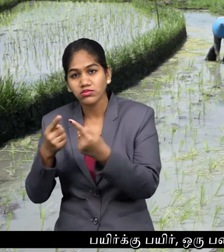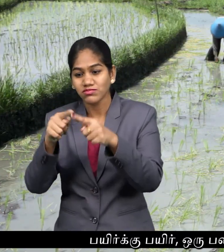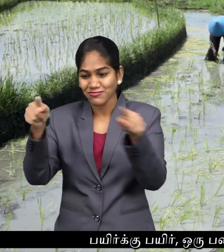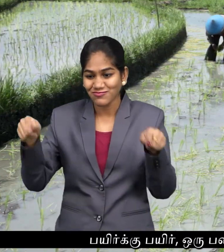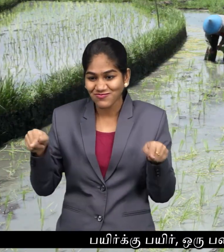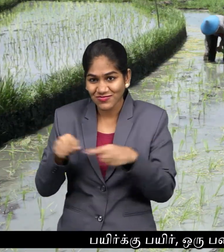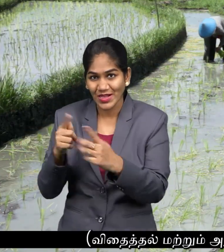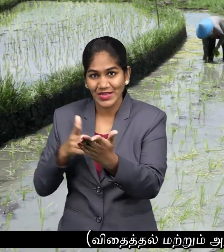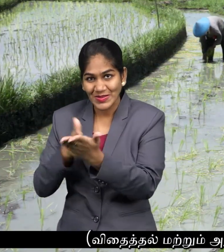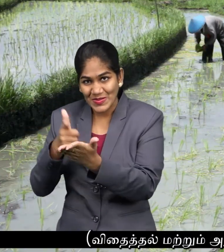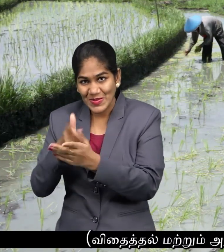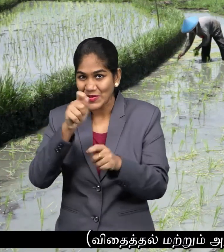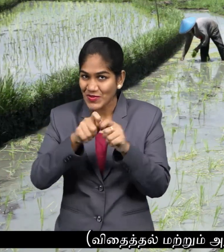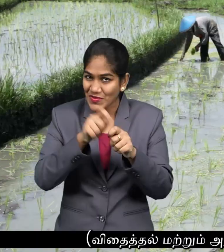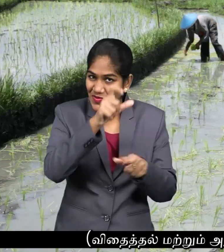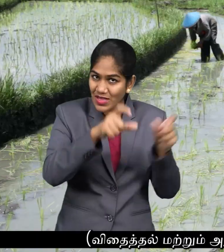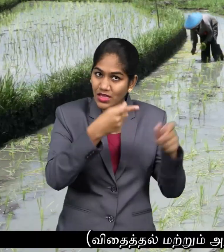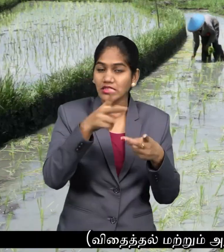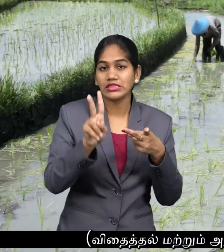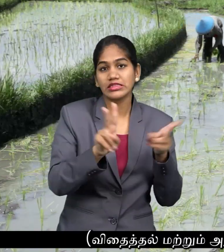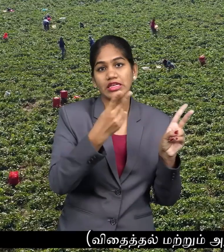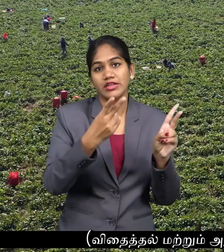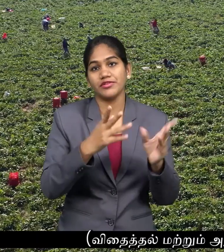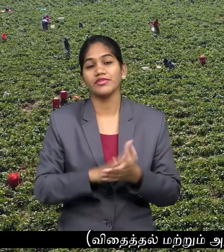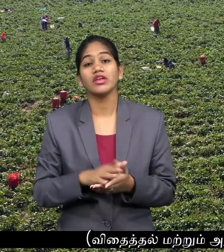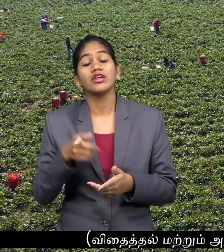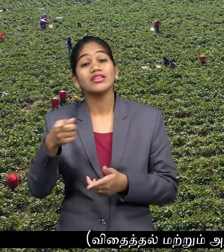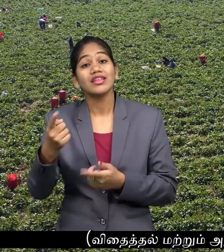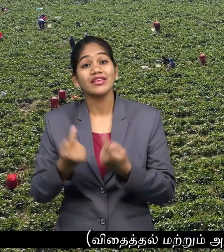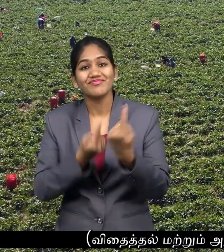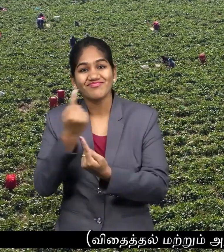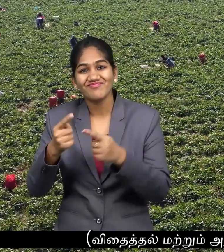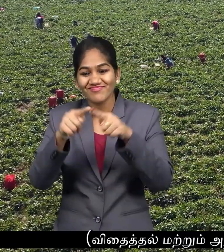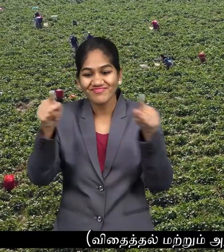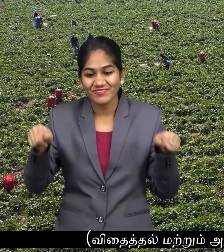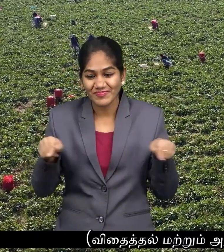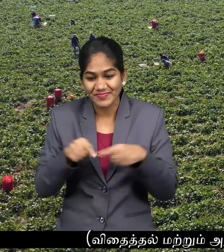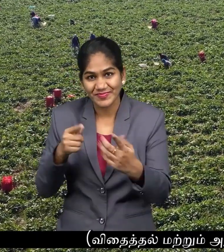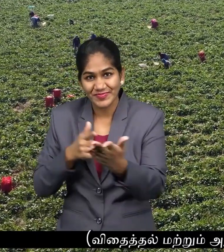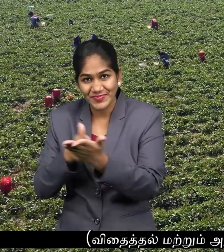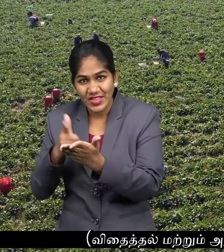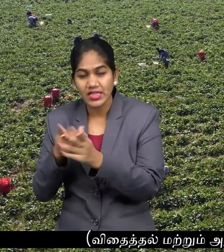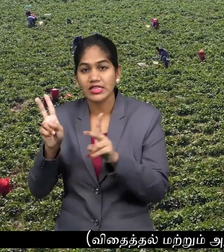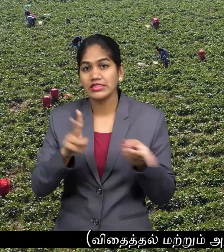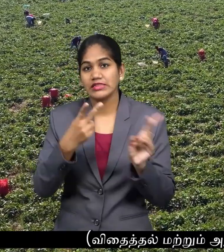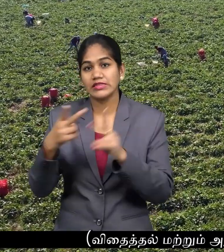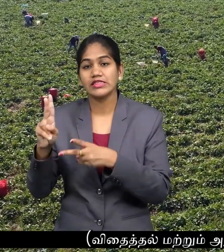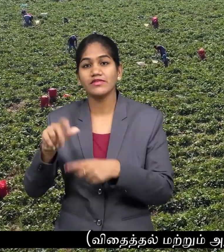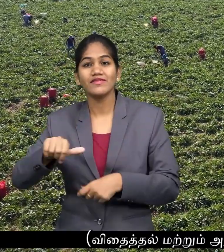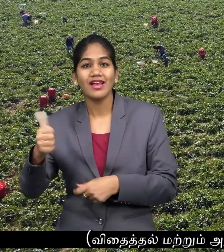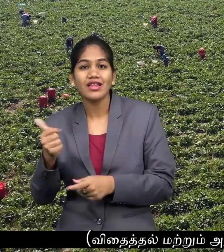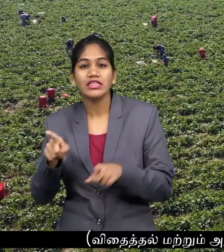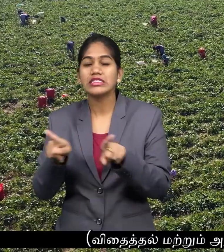நடவடிக்கை மற்றொன்று, அதாவது விதைத்தல் மற்றும் அறுவடை போன்றவை மாறுபடும்.